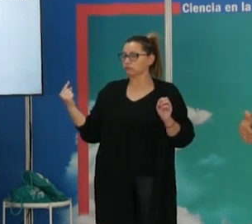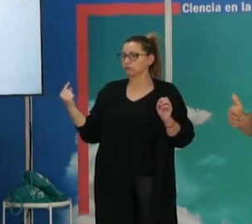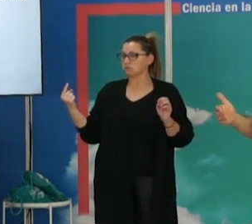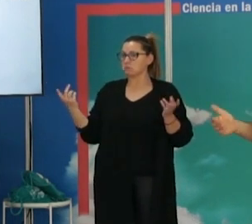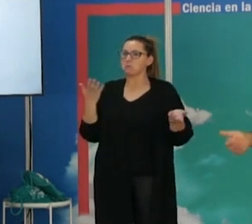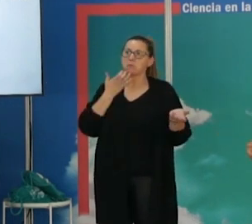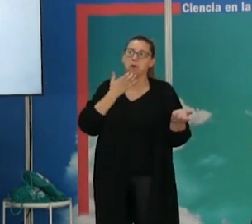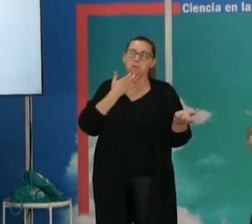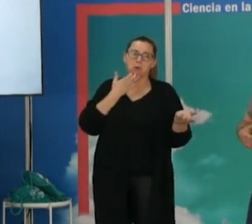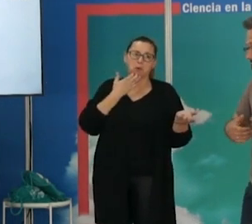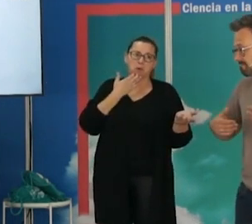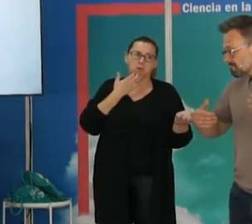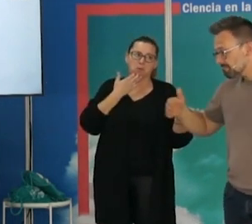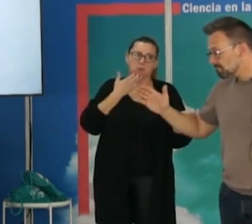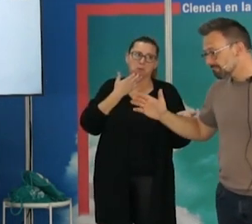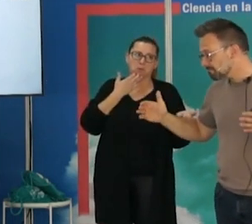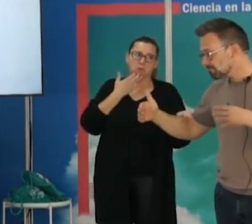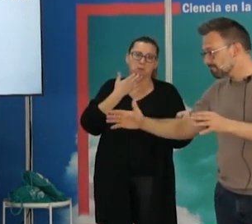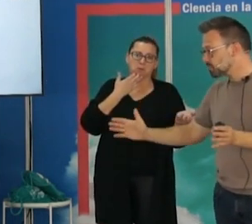algo así como